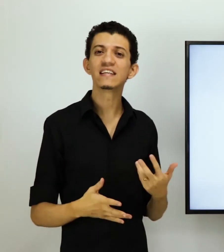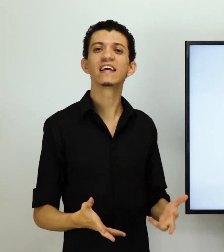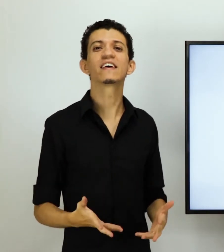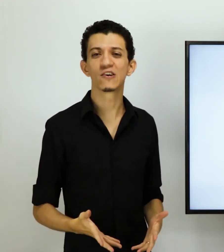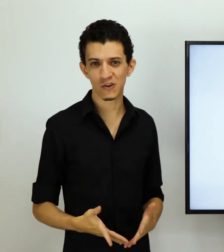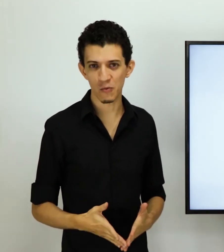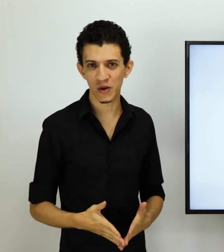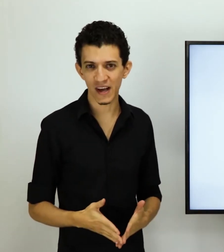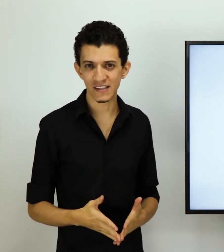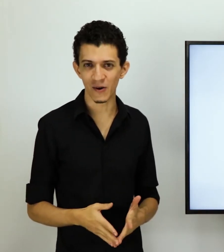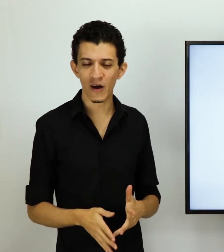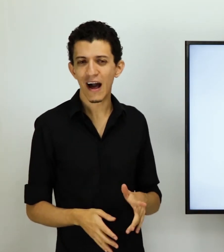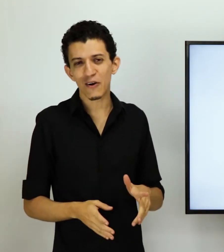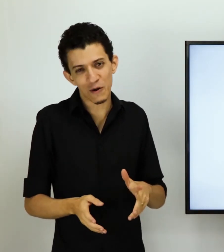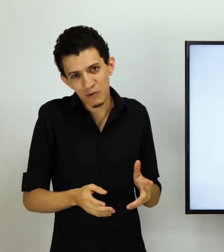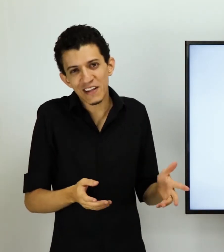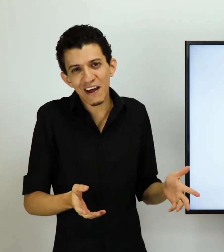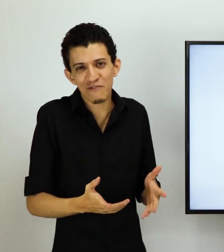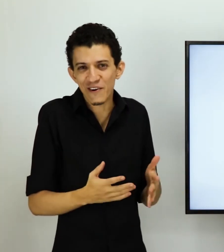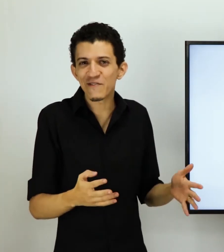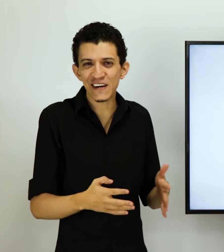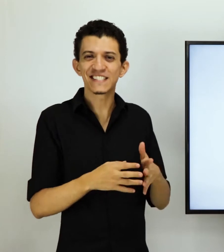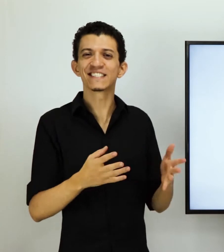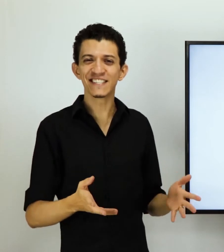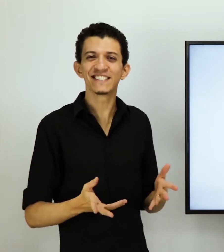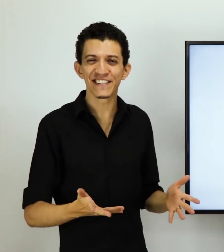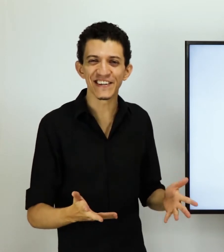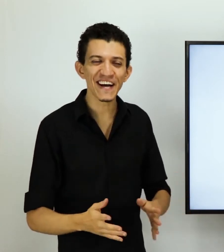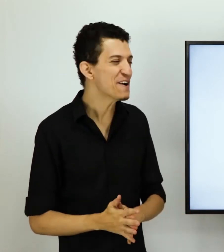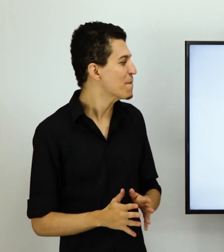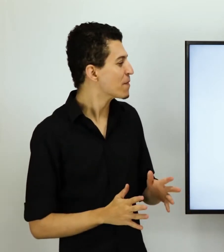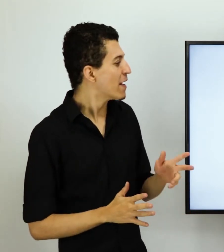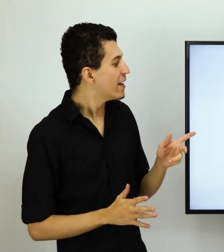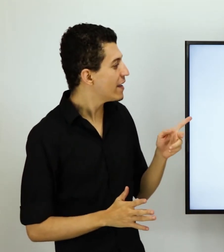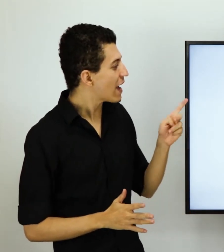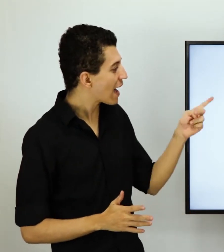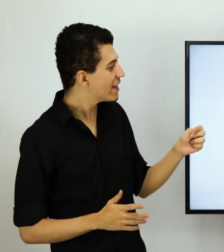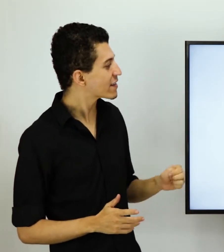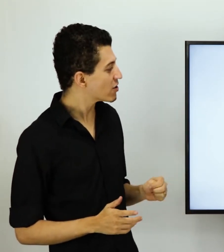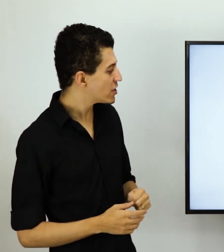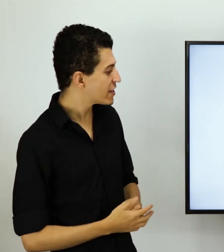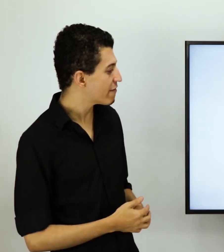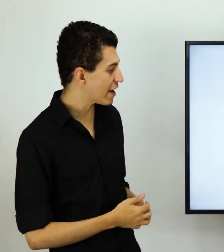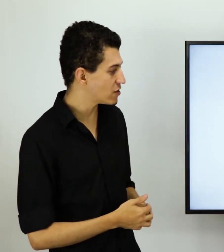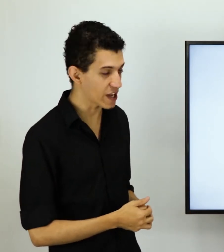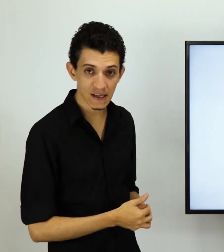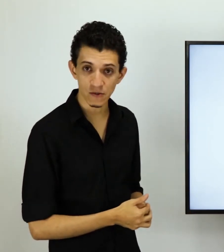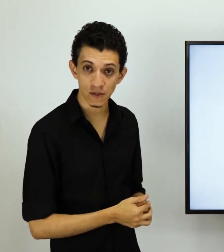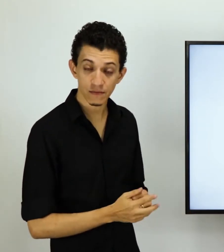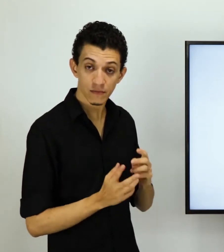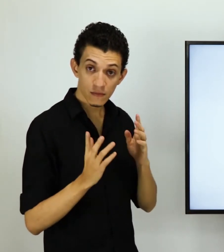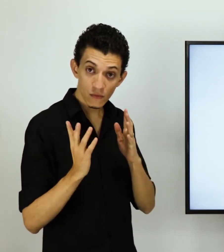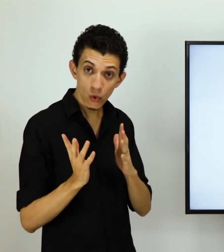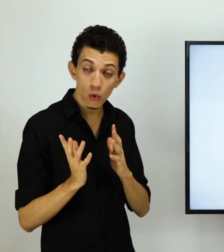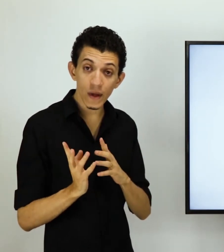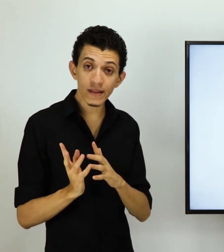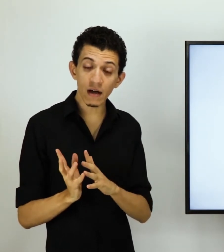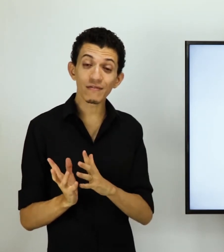facilita a nossa comunicação. Agora, por telefone não faz tanto sentido, né? E aqui então a gente tem vários gestos. No entanto,